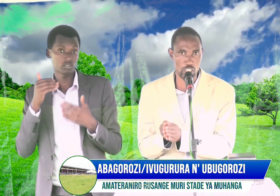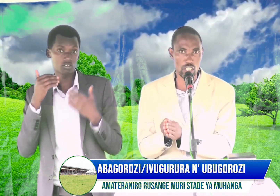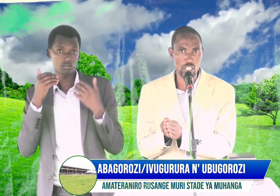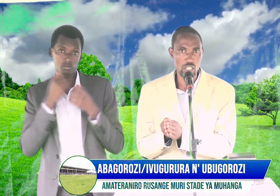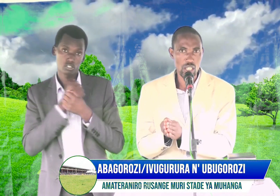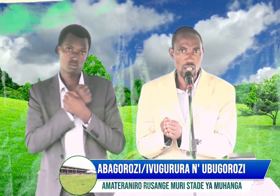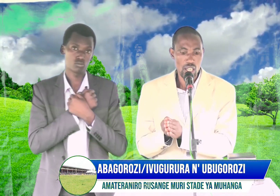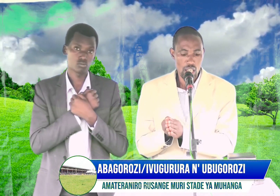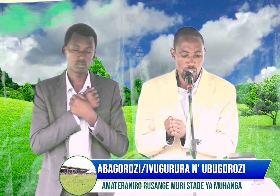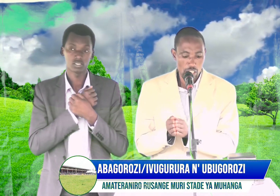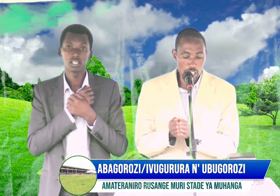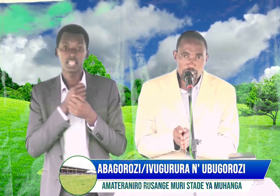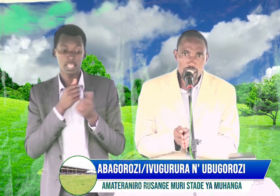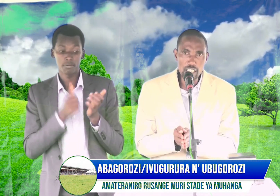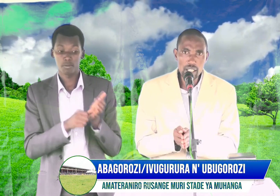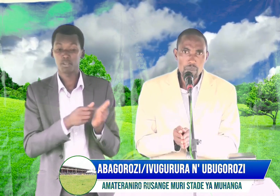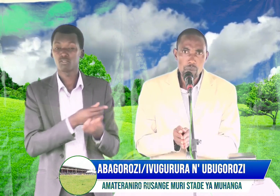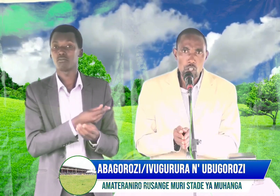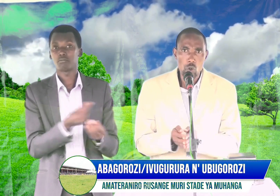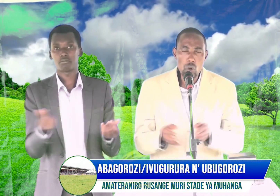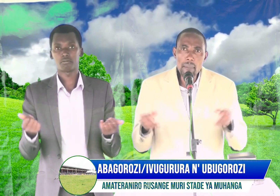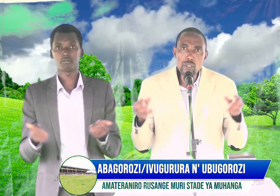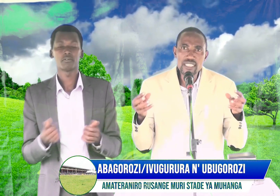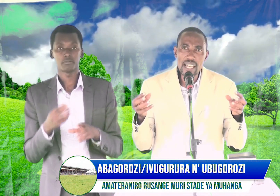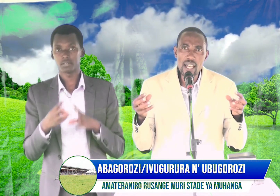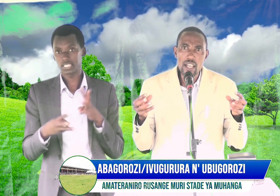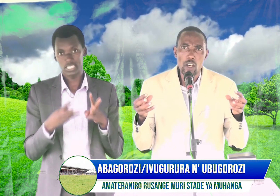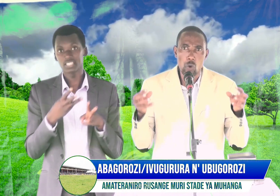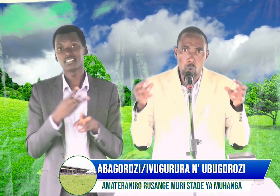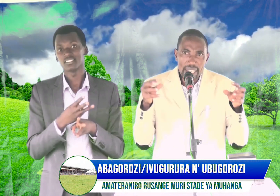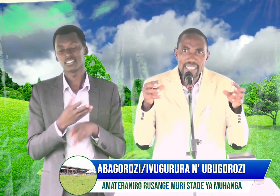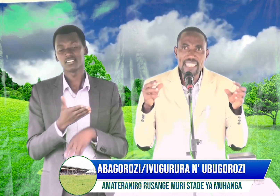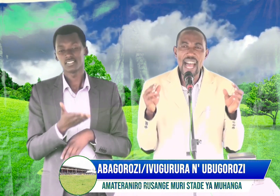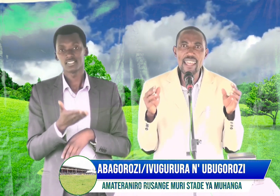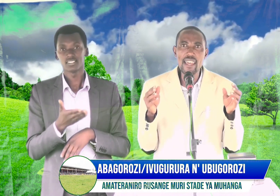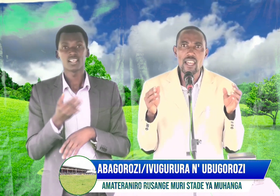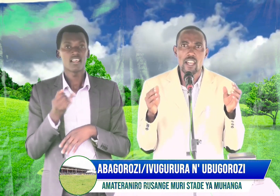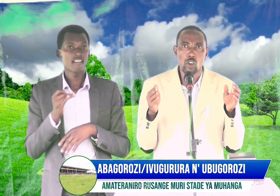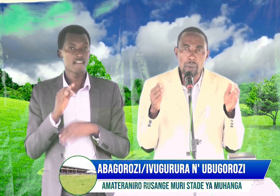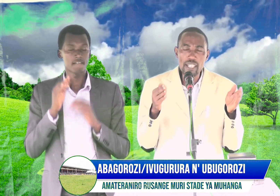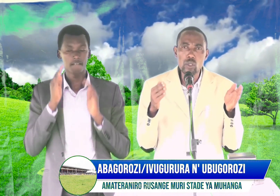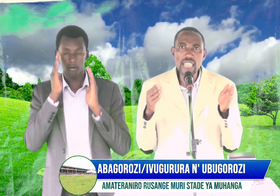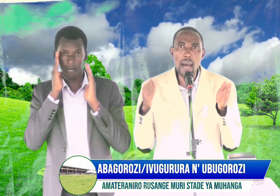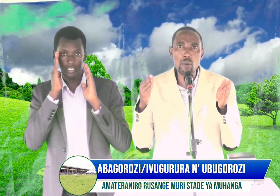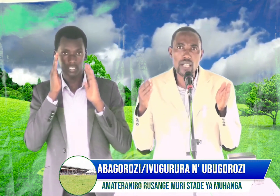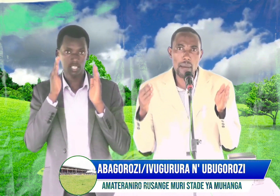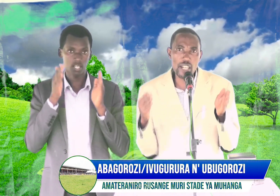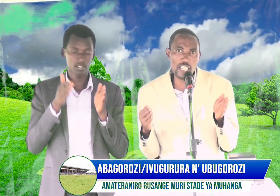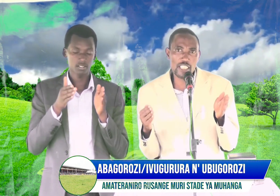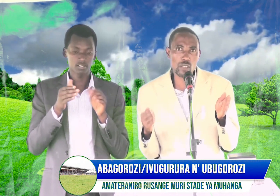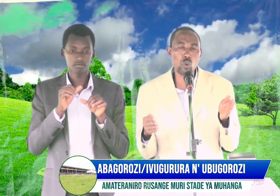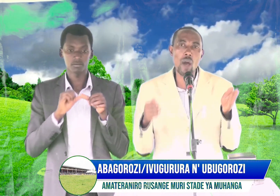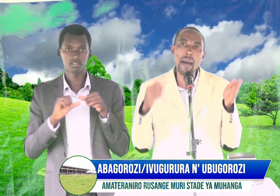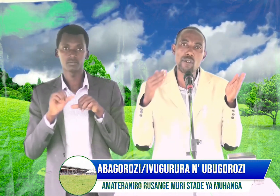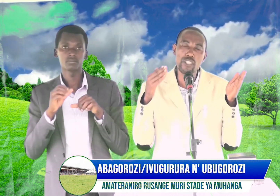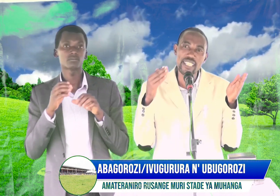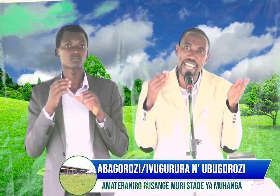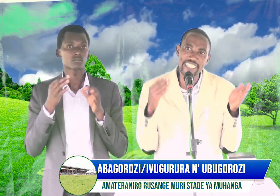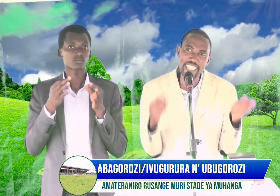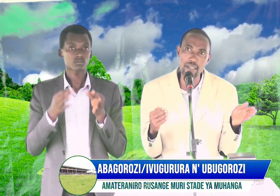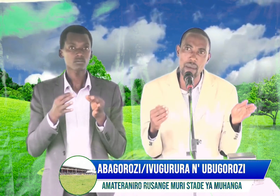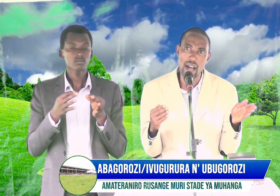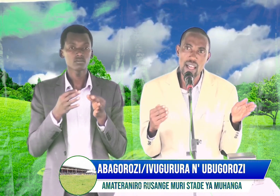mu isi. Isi uramutse witaye kubiri gutambuka mu isi, kuko